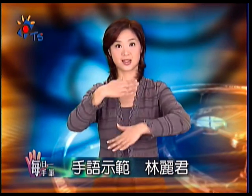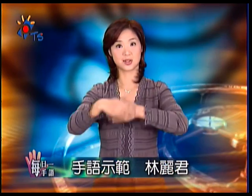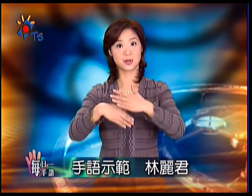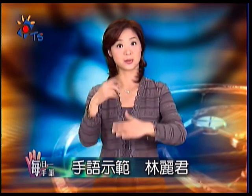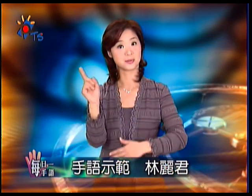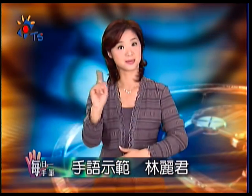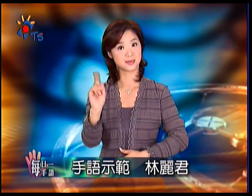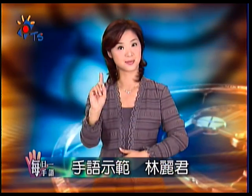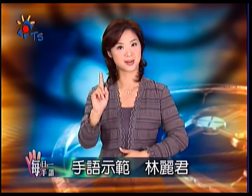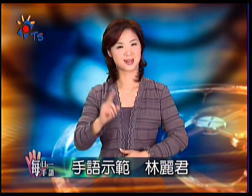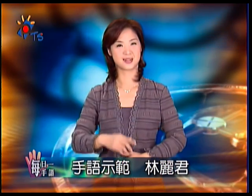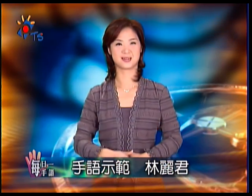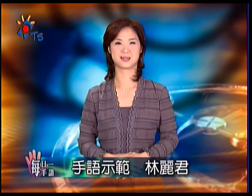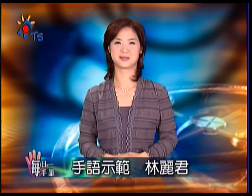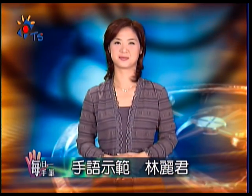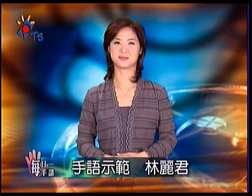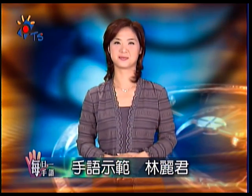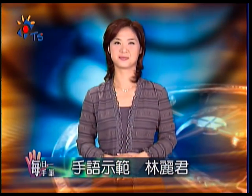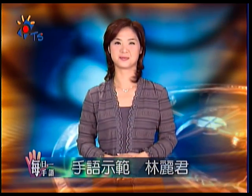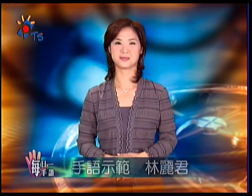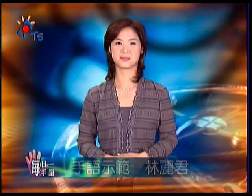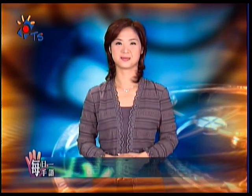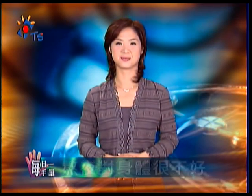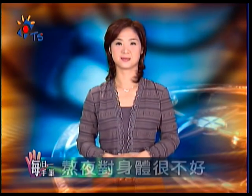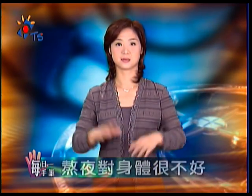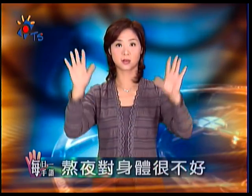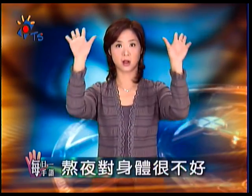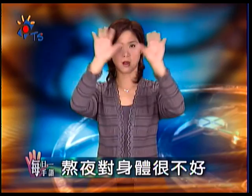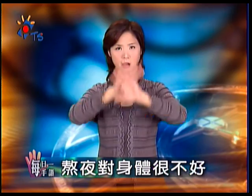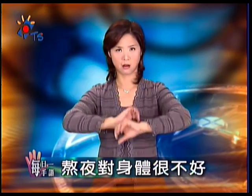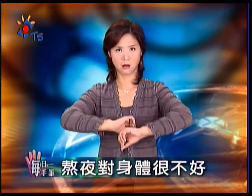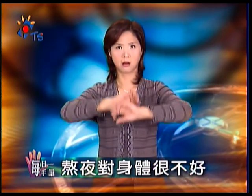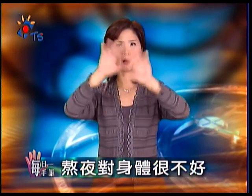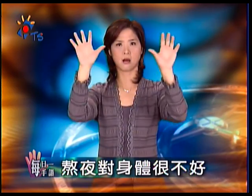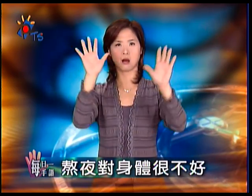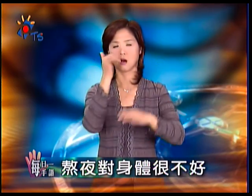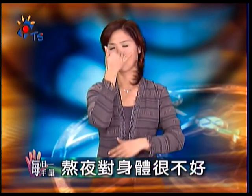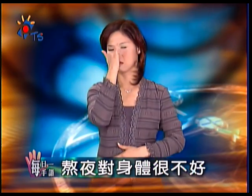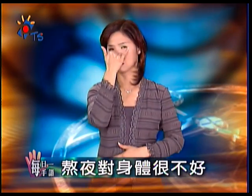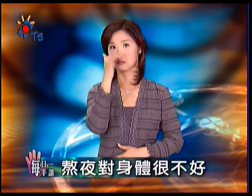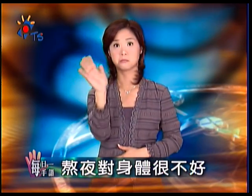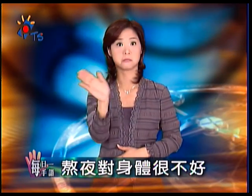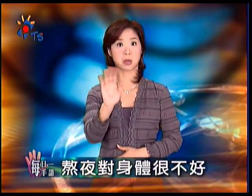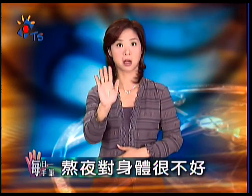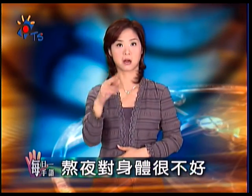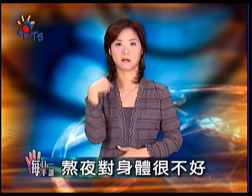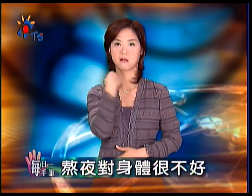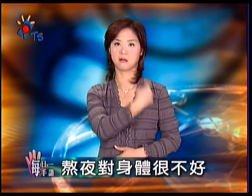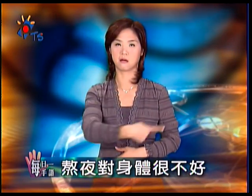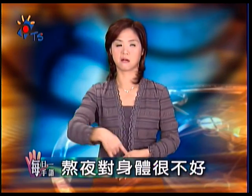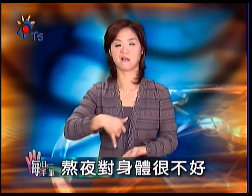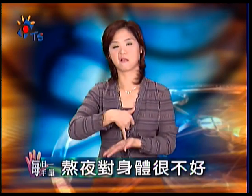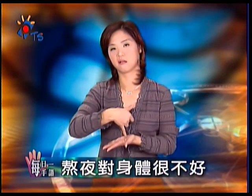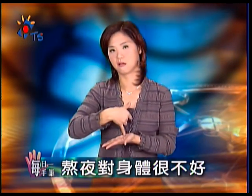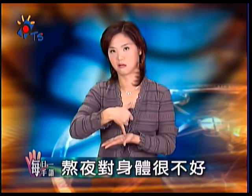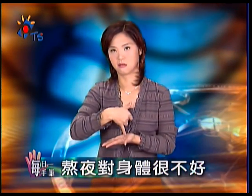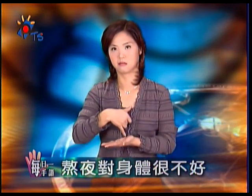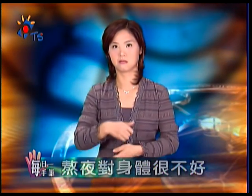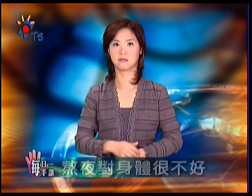活有关的手语。熬夜对身体很不好。手语的